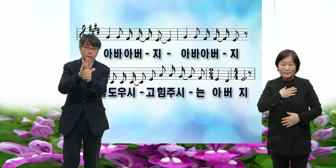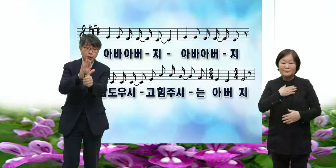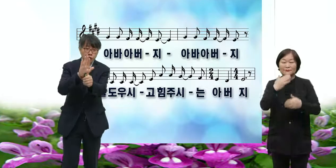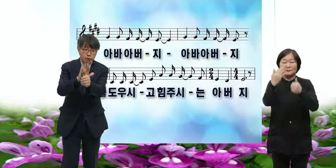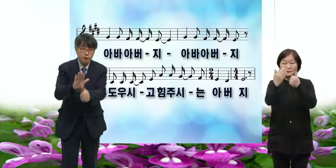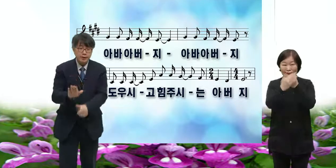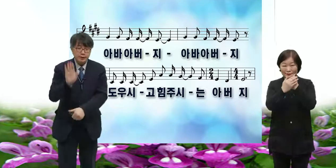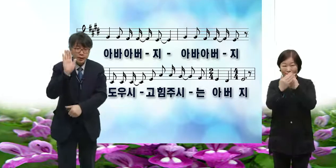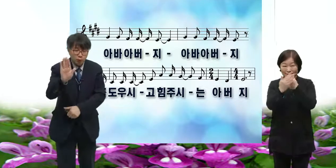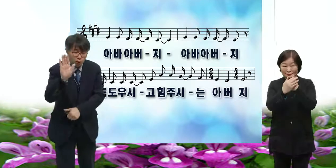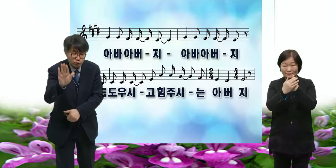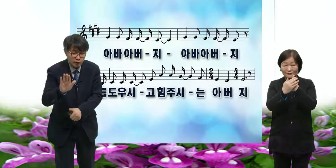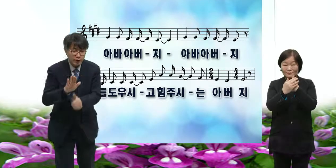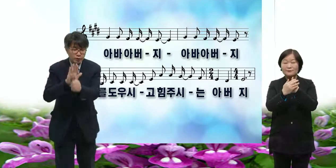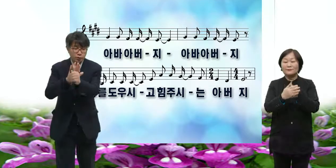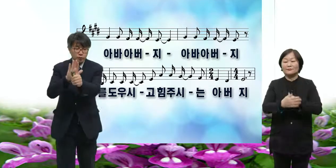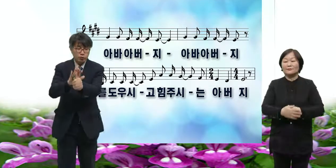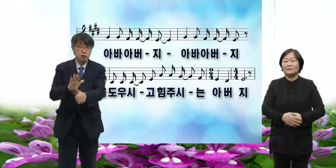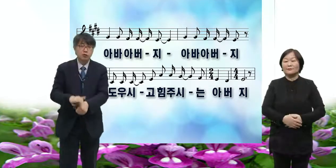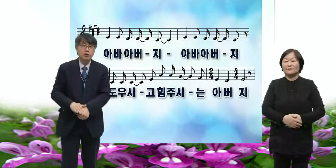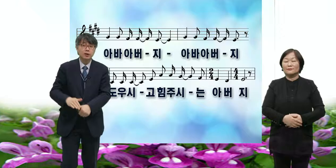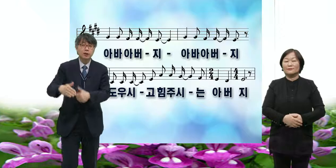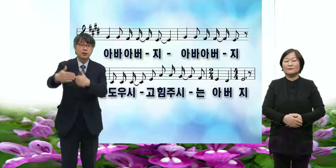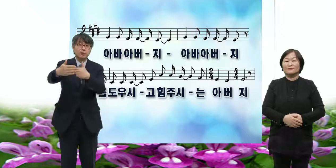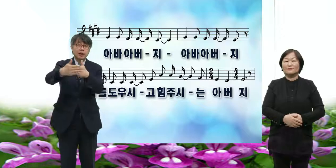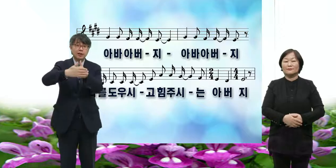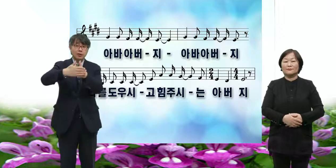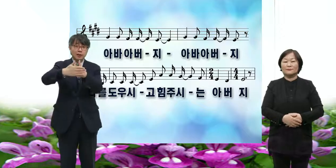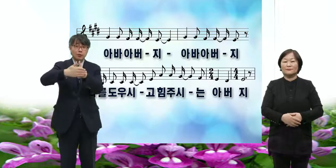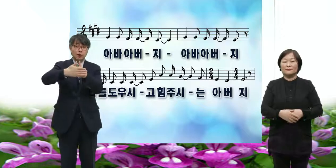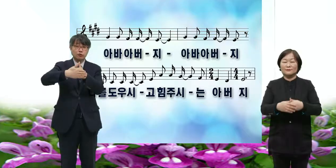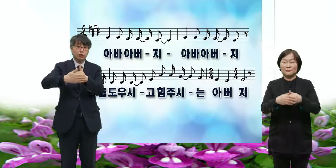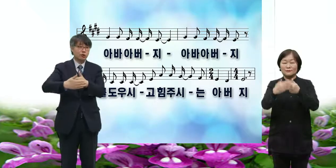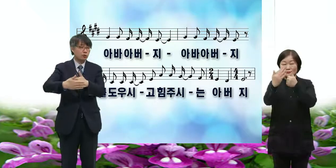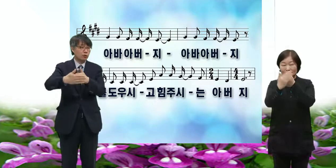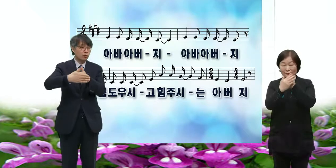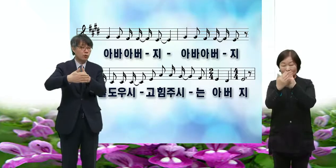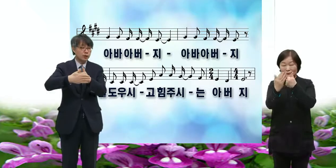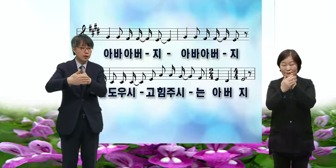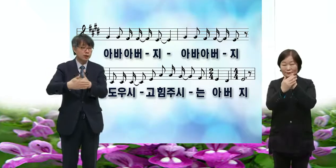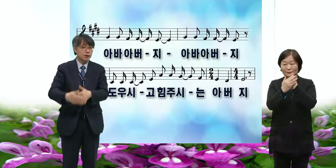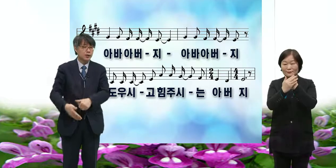돕는 거고요. 내가 도와주는 거고요. 지금 하나님께서 나를 도와주시는 거고요.